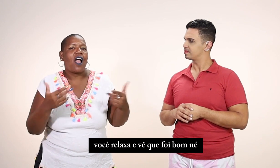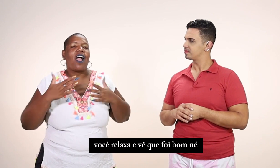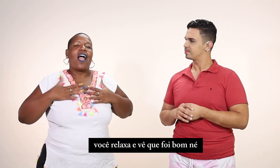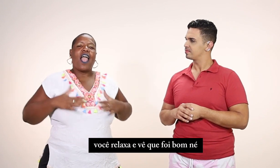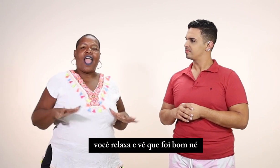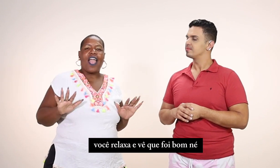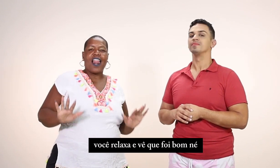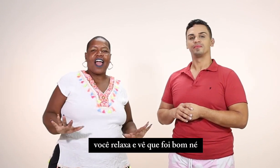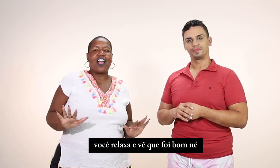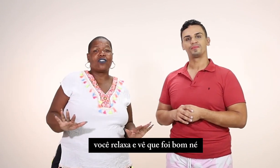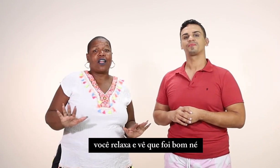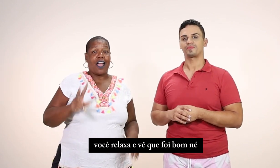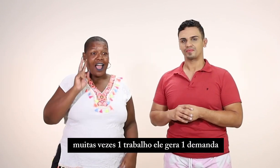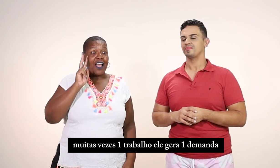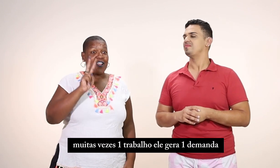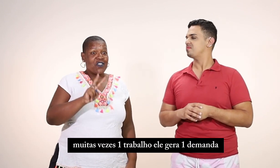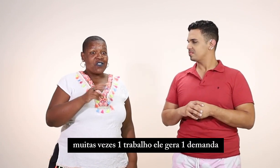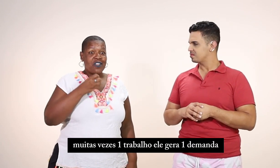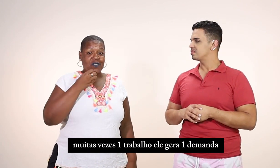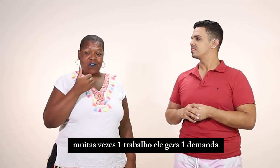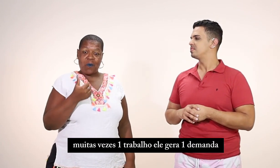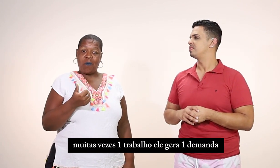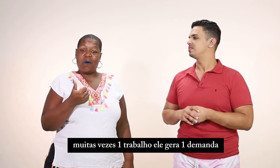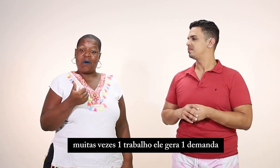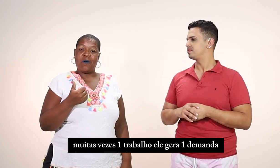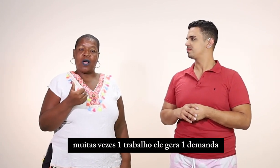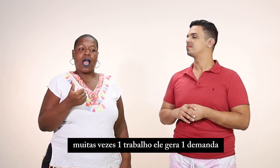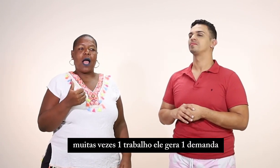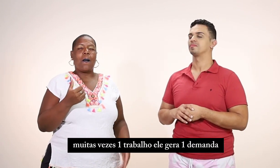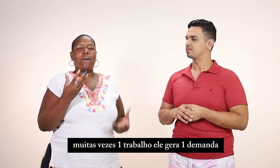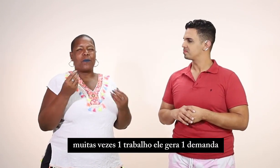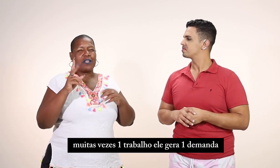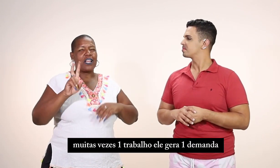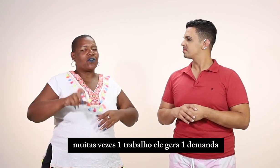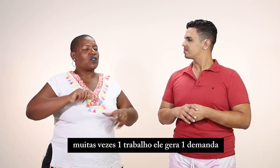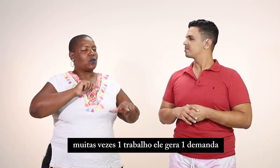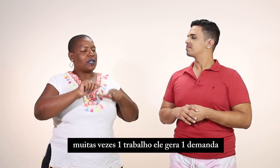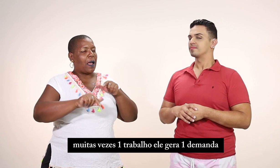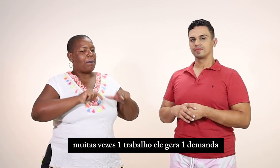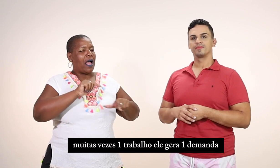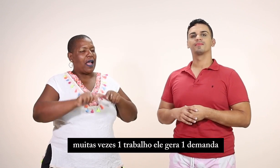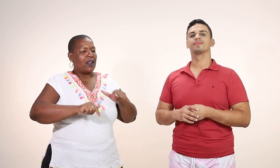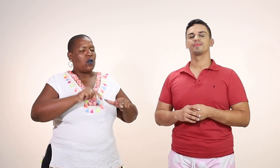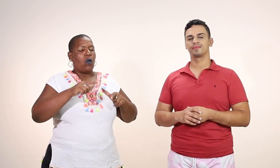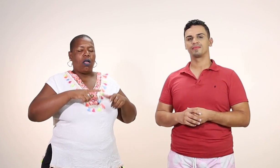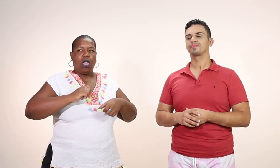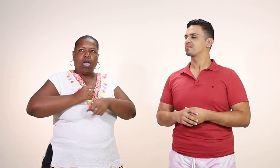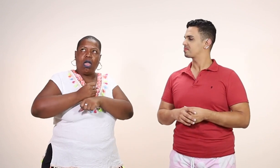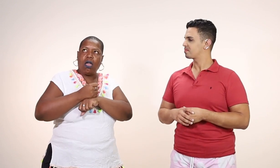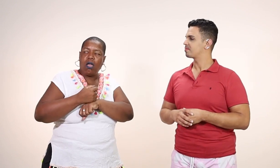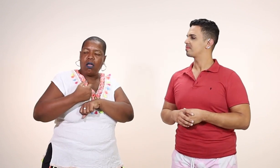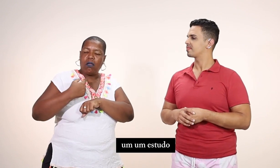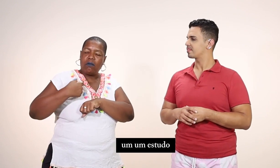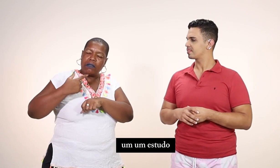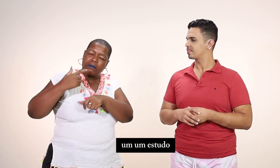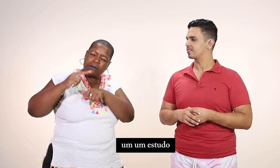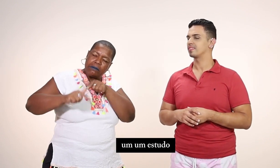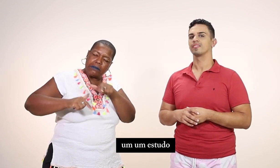que foi bom, né? Muitas vezes um trabalho, ele gera uma demanda, um estudo,